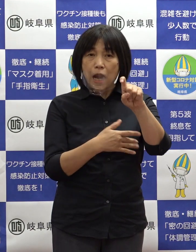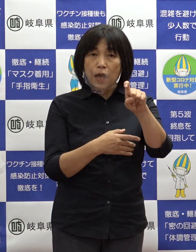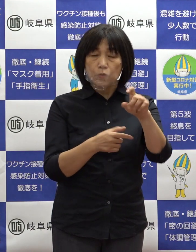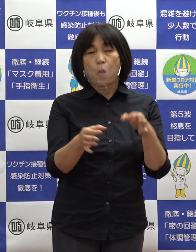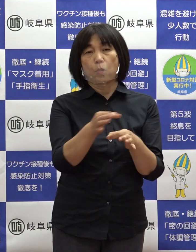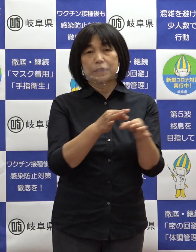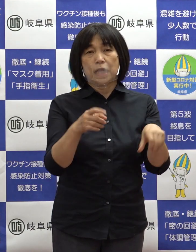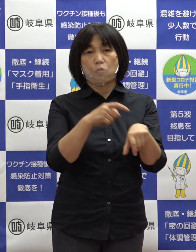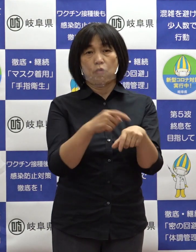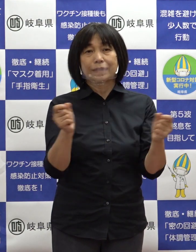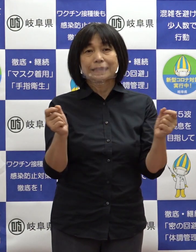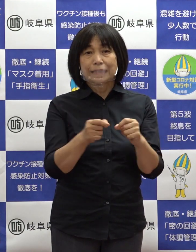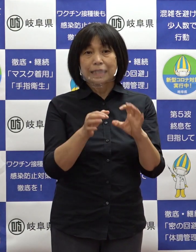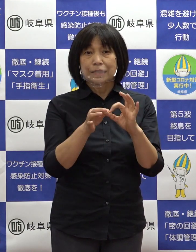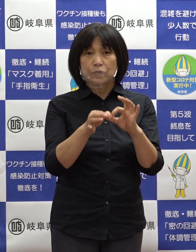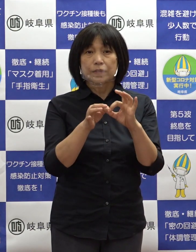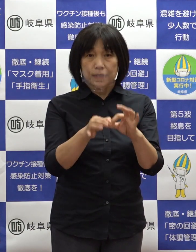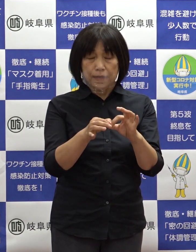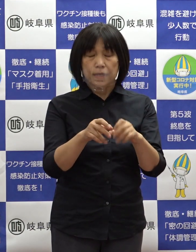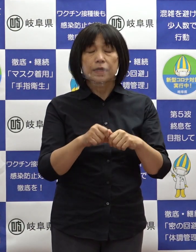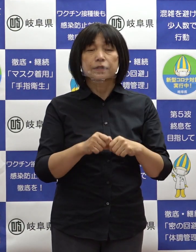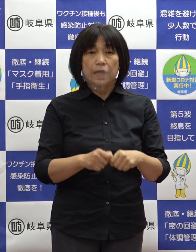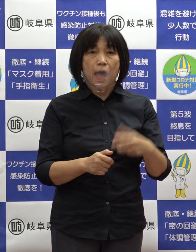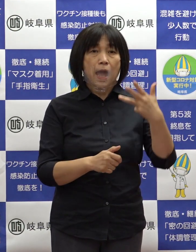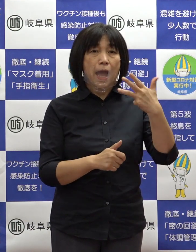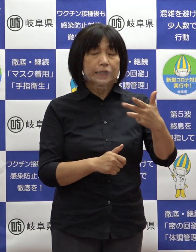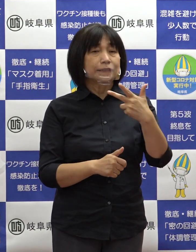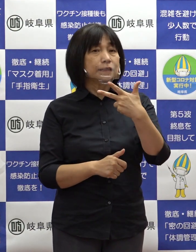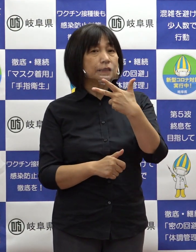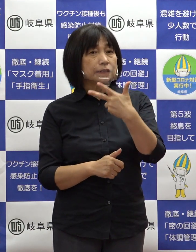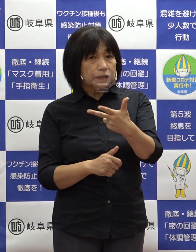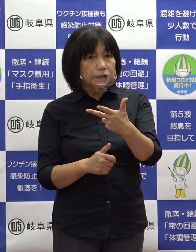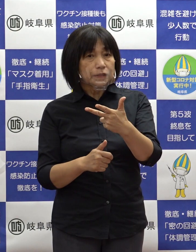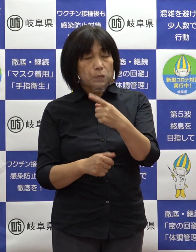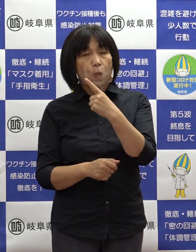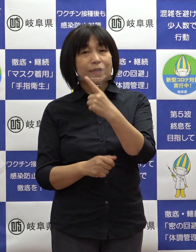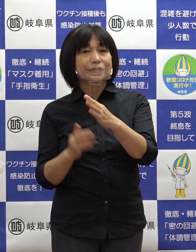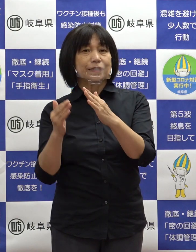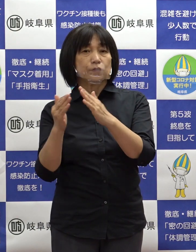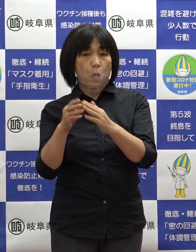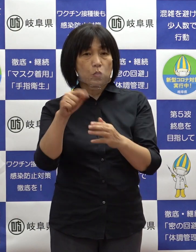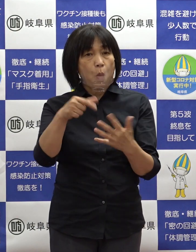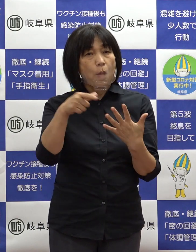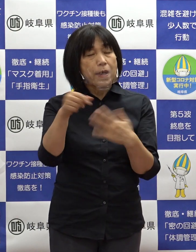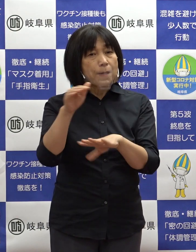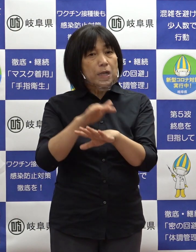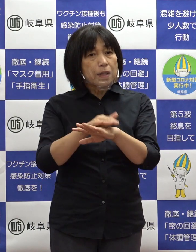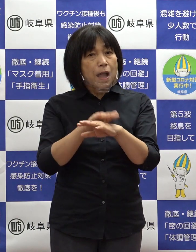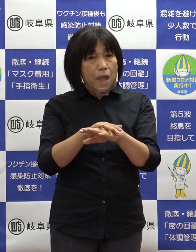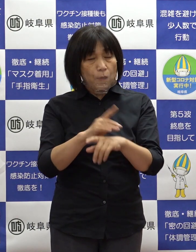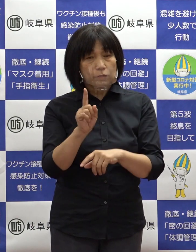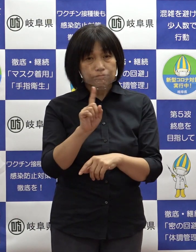はいはい、その最初の八島町、はい、これはどういった理由で選ばれたんでしょうか。